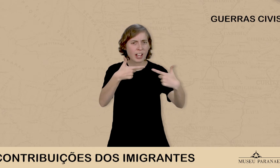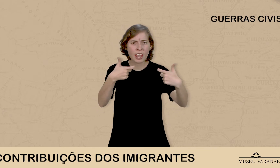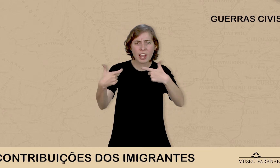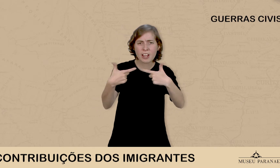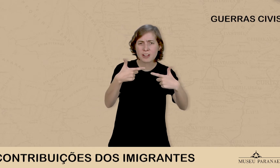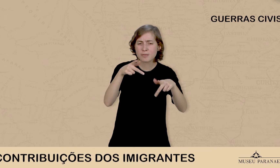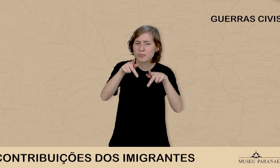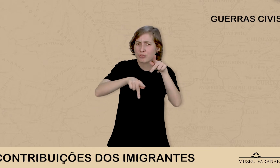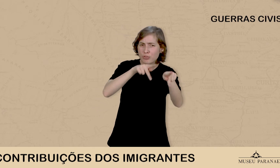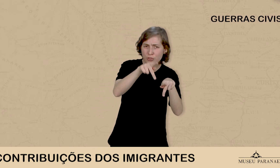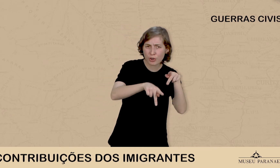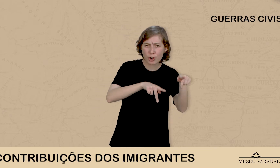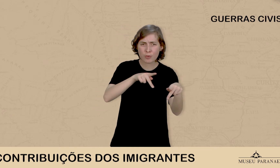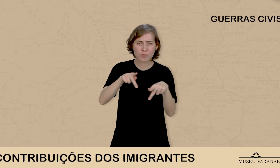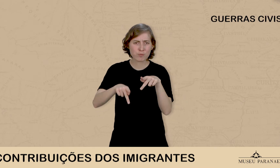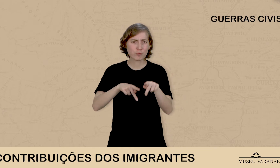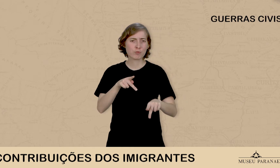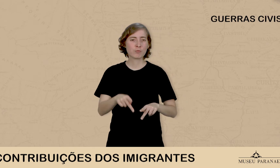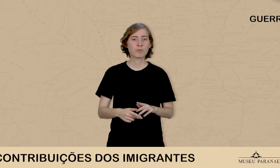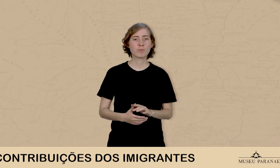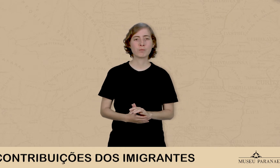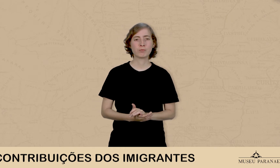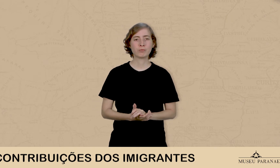Por guerras civis,